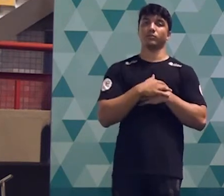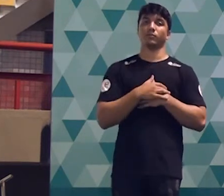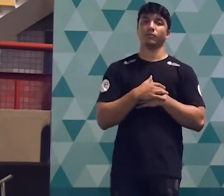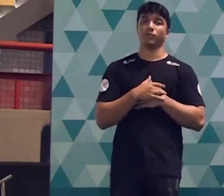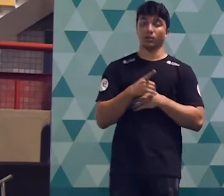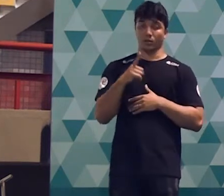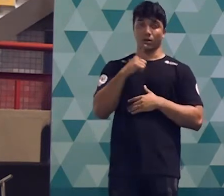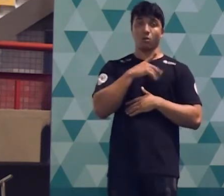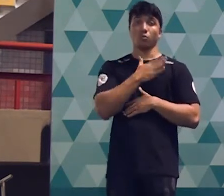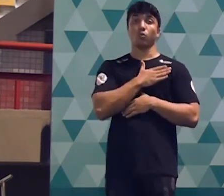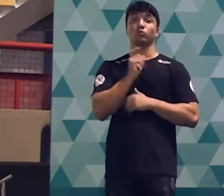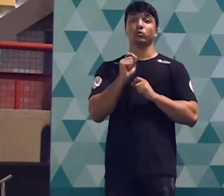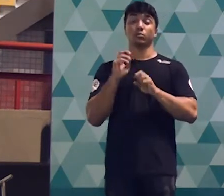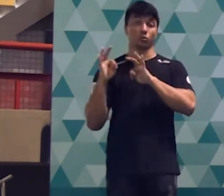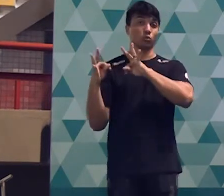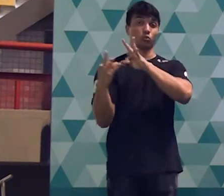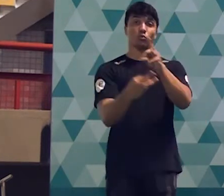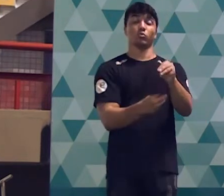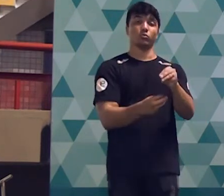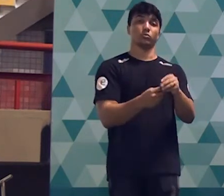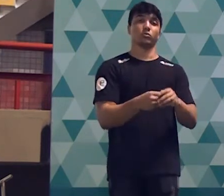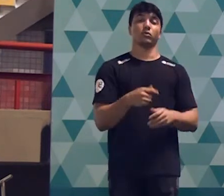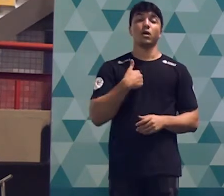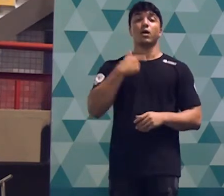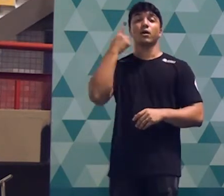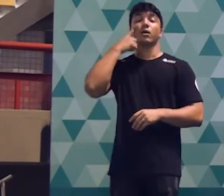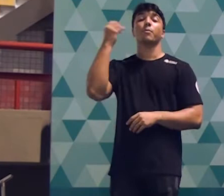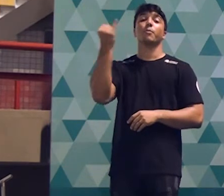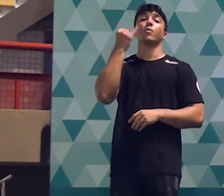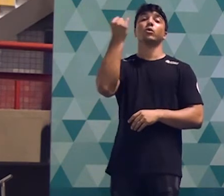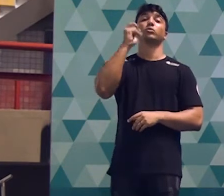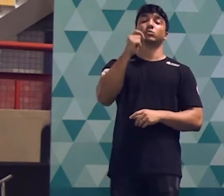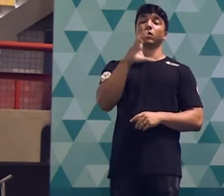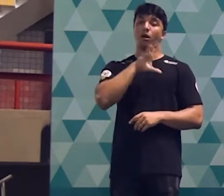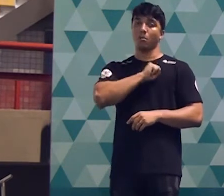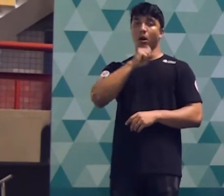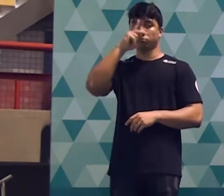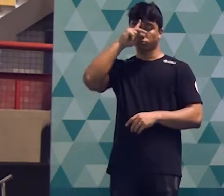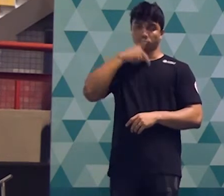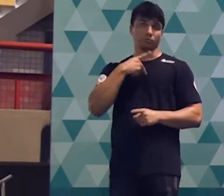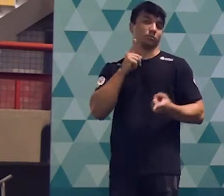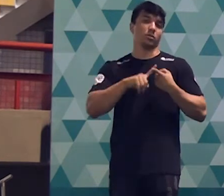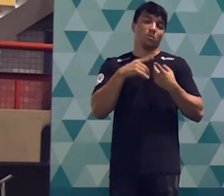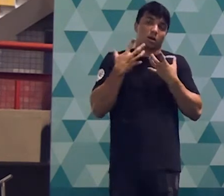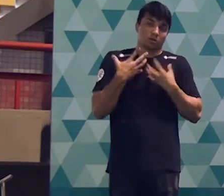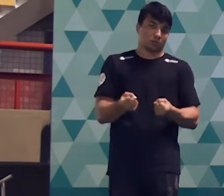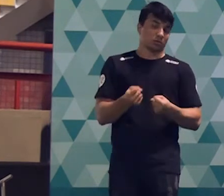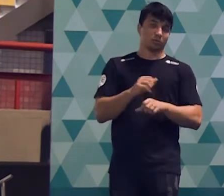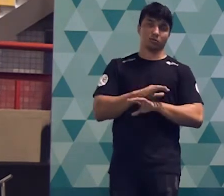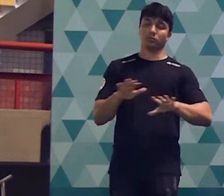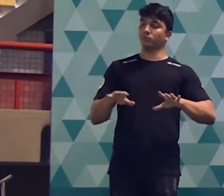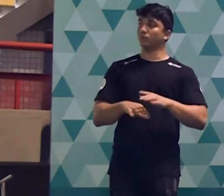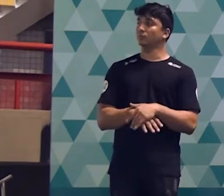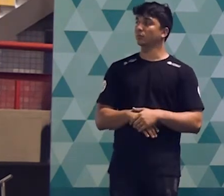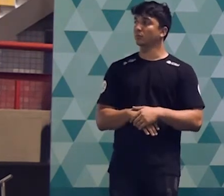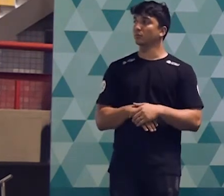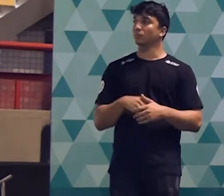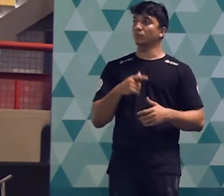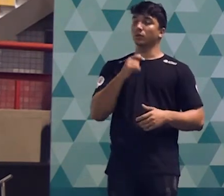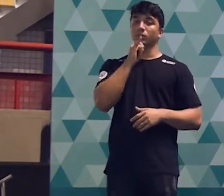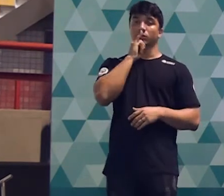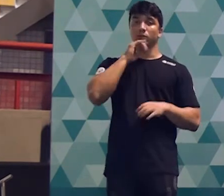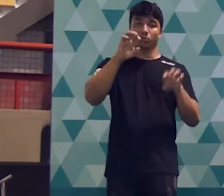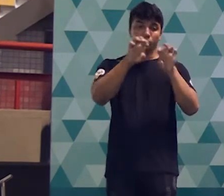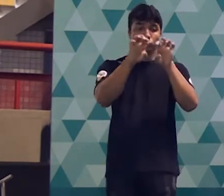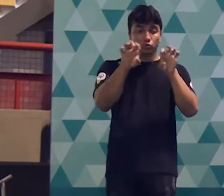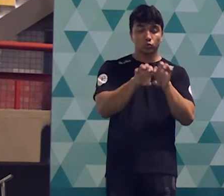que tem gosto para tudo. O importante é você se amar e se aceitar do jeito que você é. Se sua